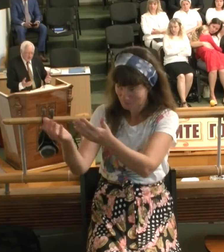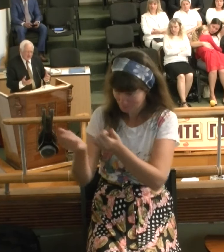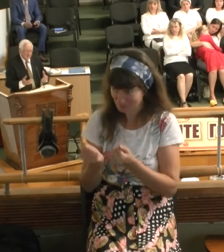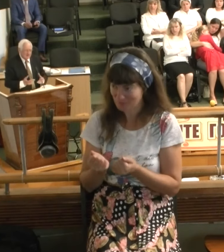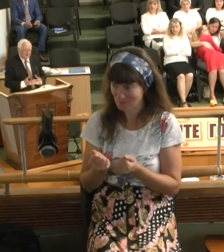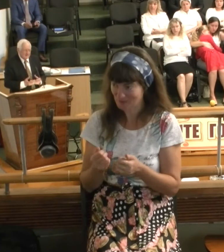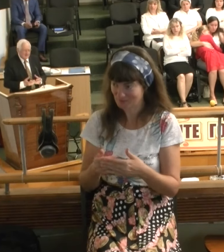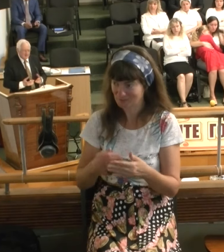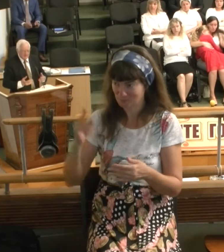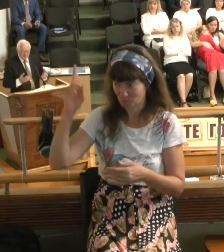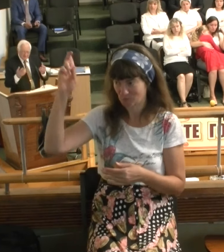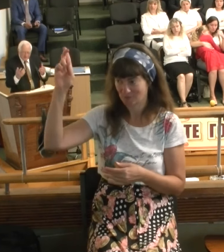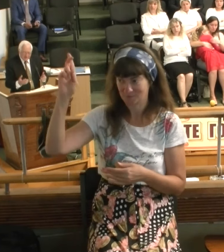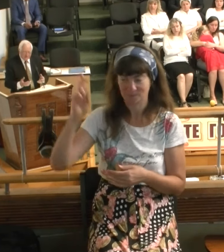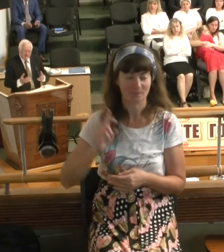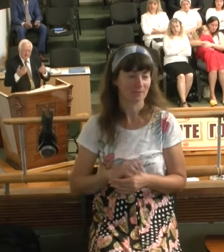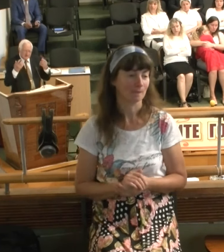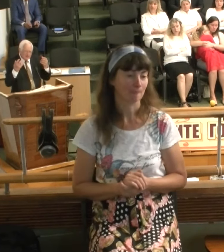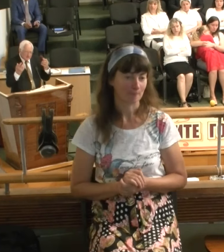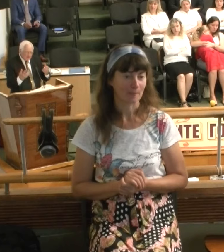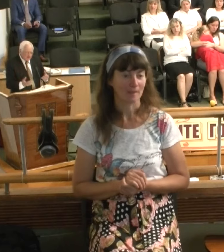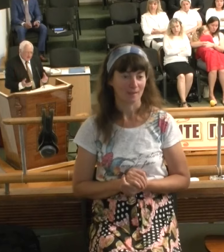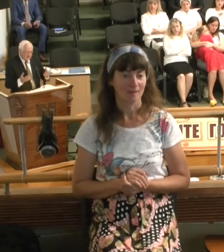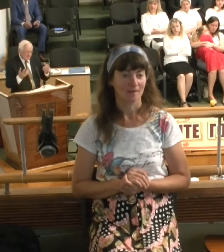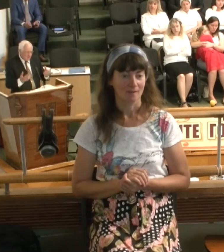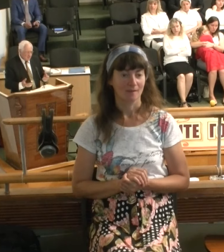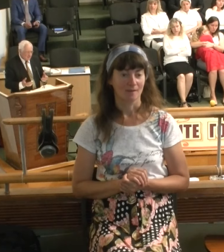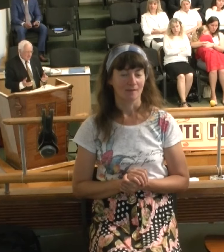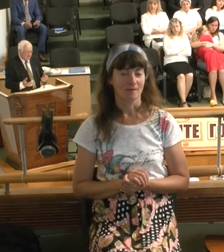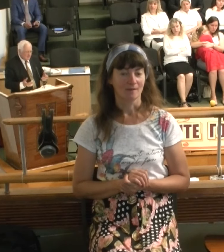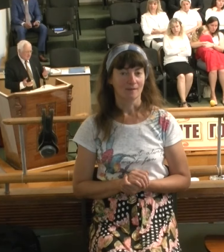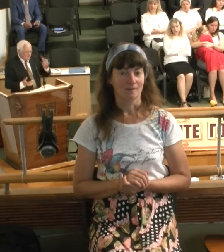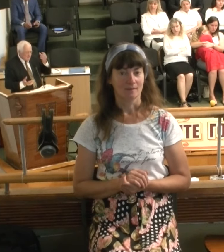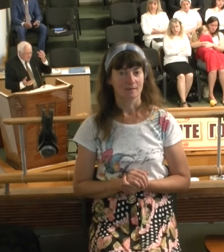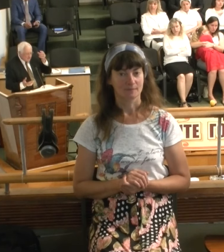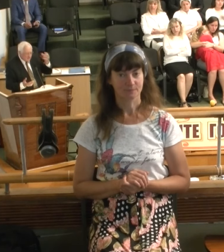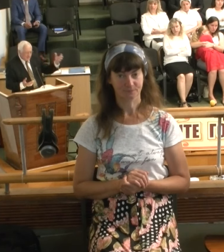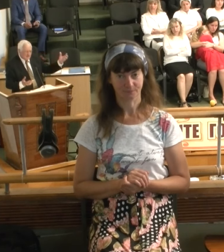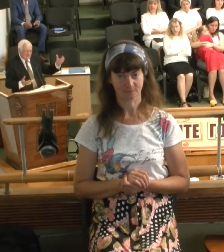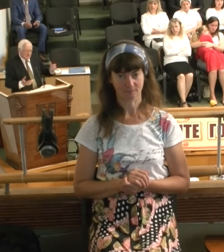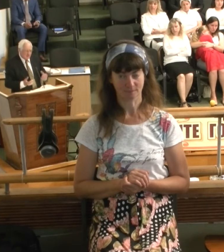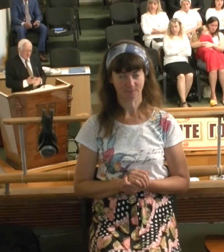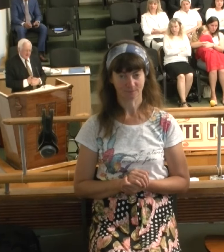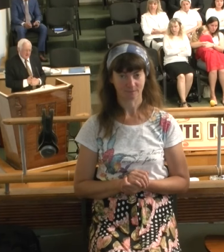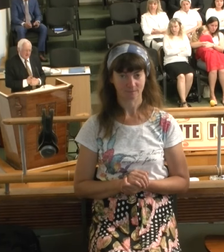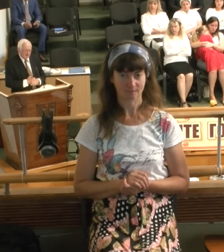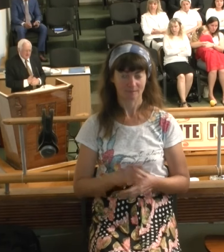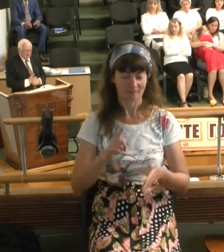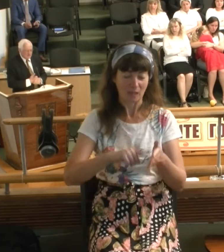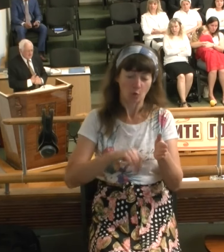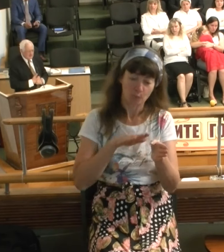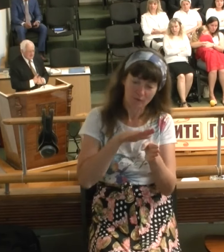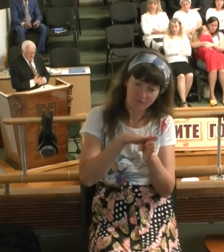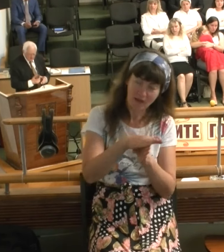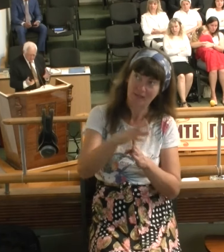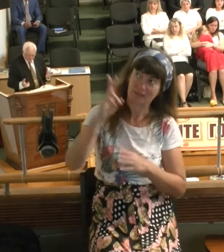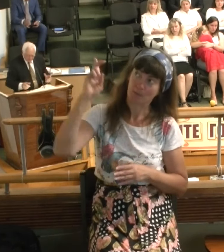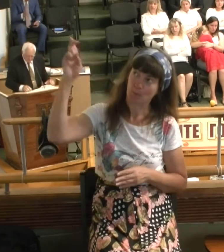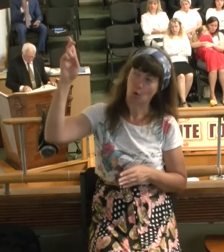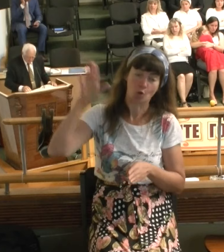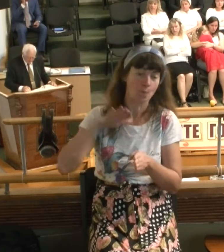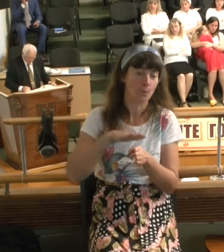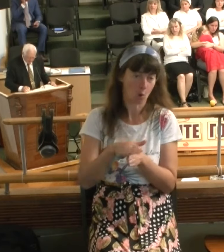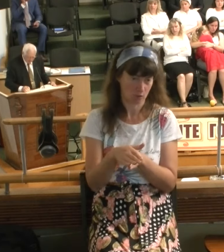на Бога, они выразили его доверие Богу, его упование на Бога. Друзья, дорогие,